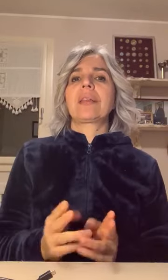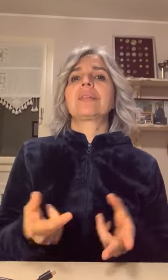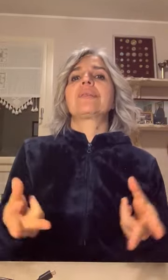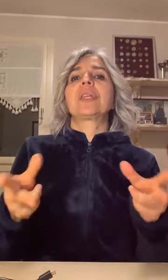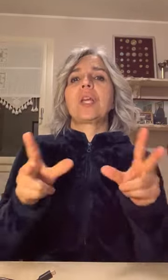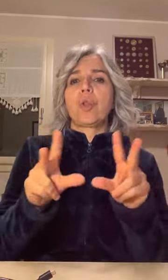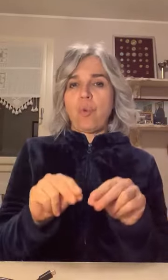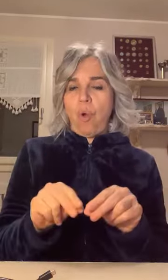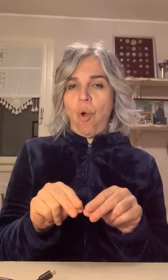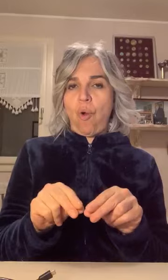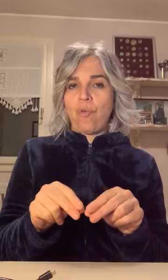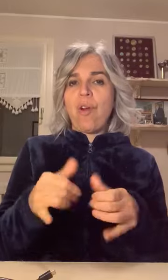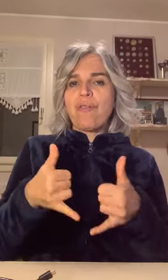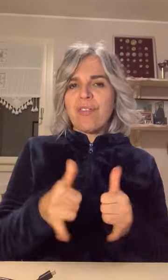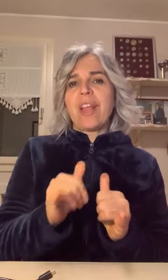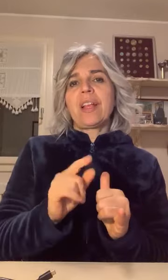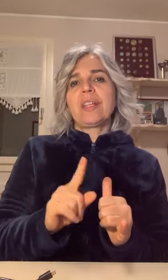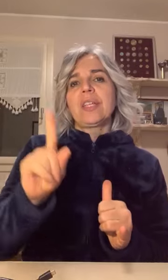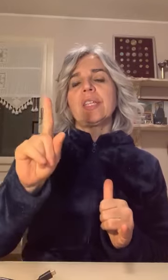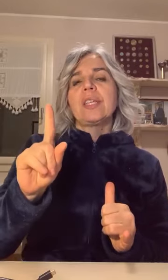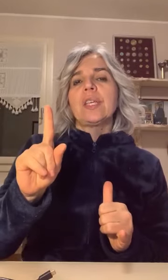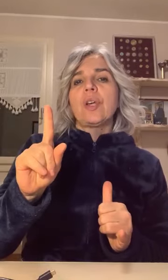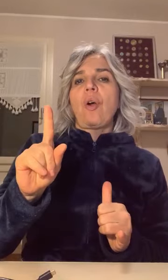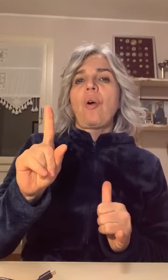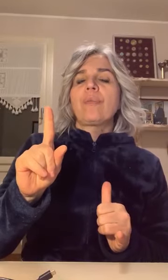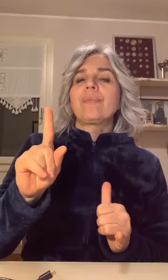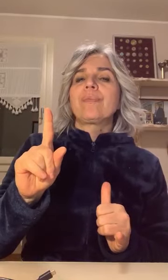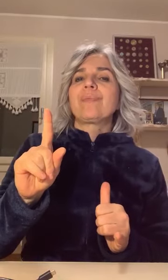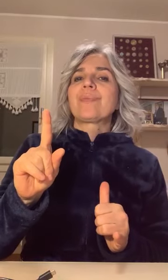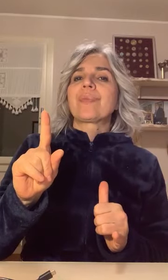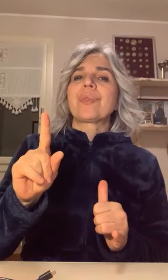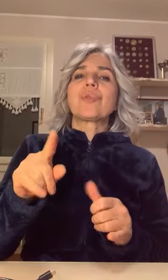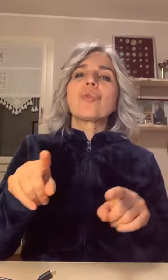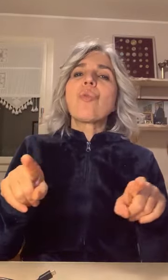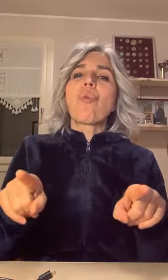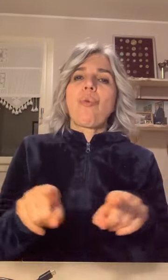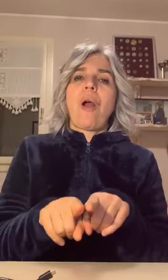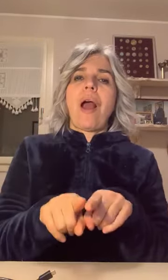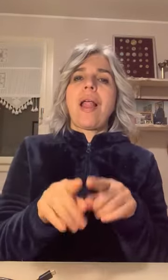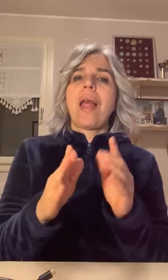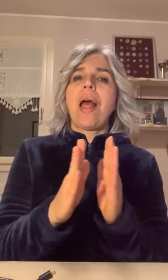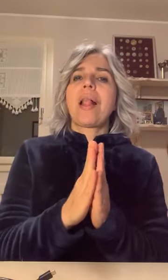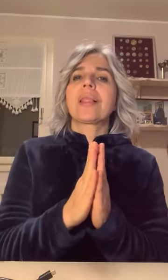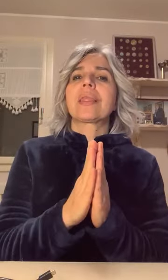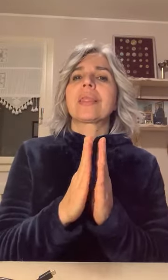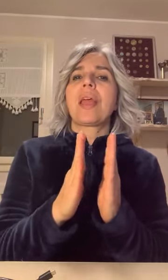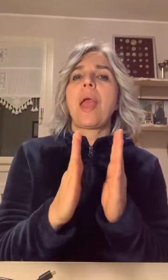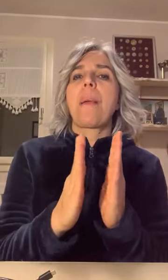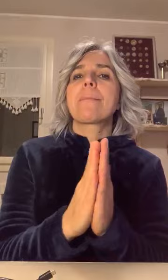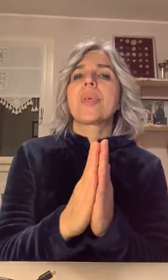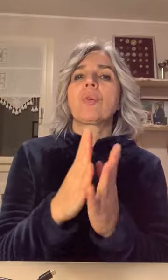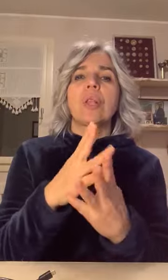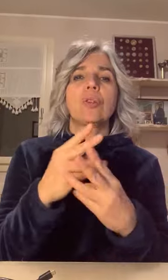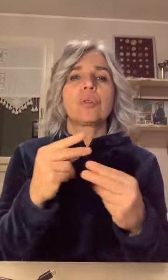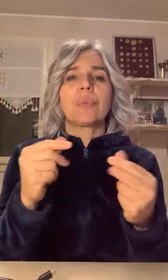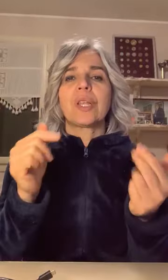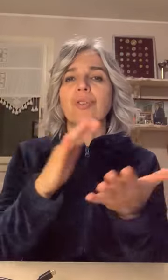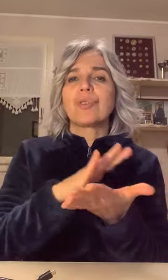Gesù. I figli di Dio sono il tempio dello Spirito Santo e credono in Lui. E quindi non hanno paura e non sono coinvolti.